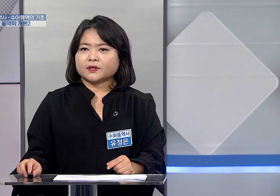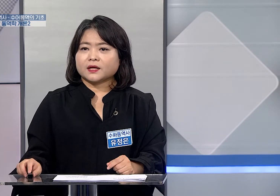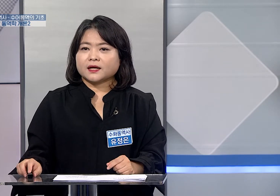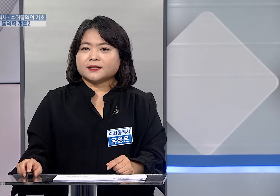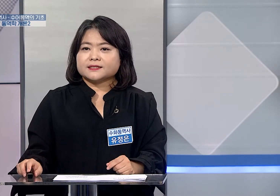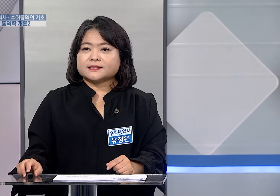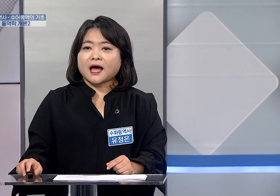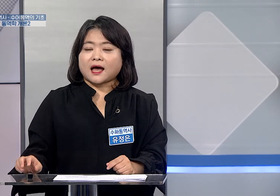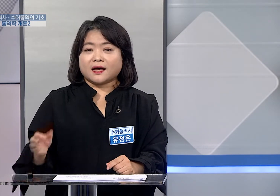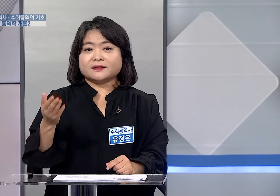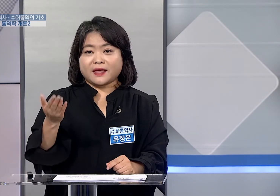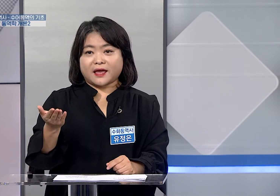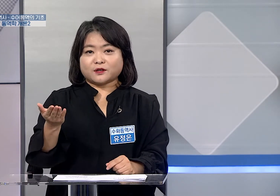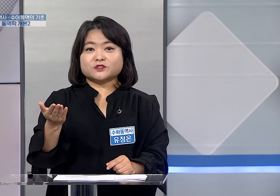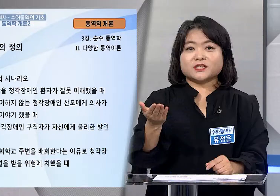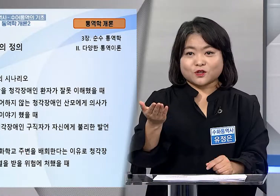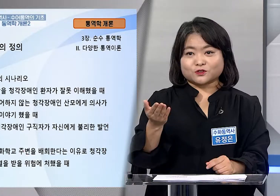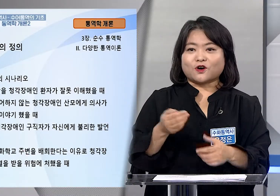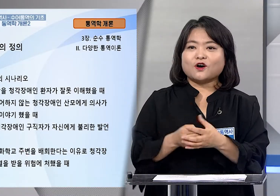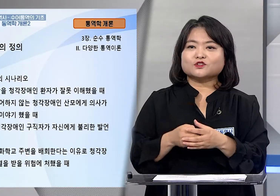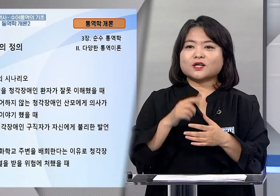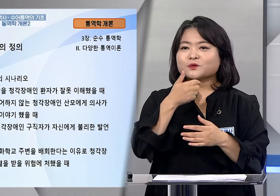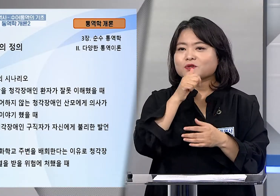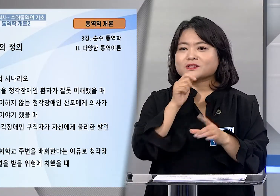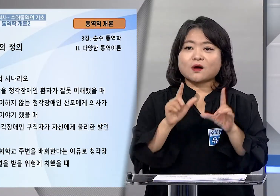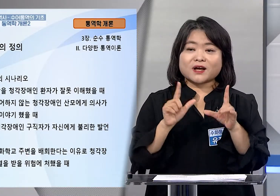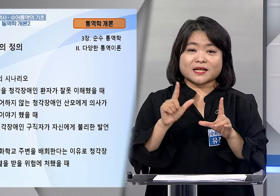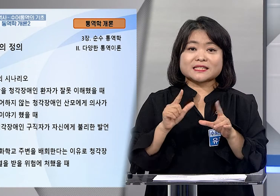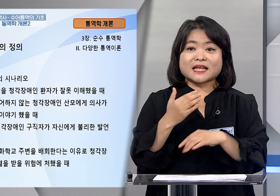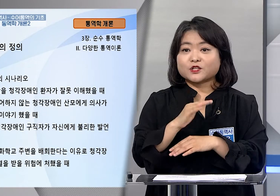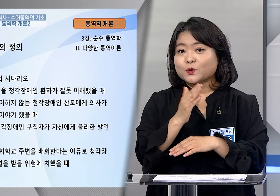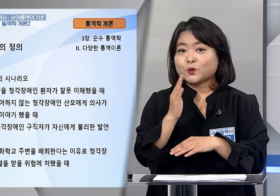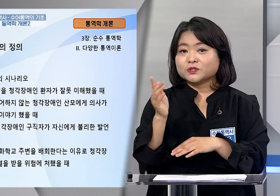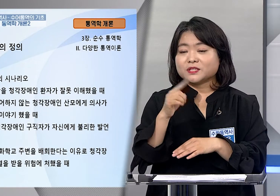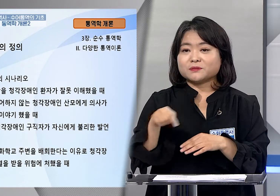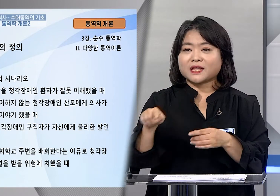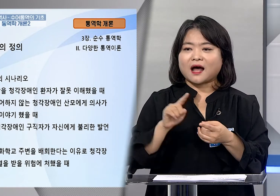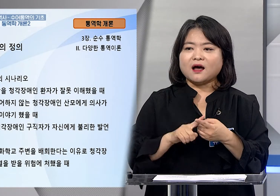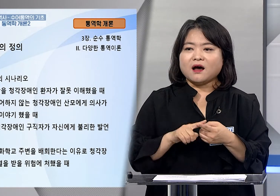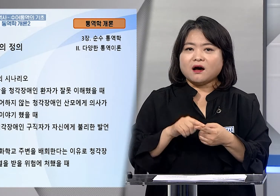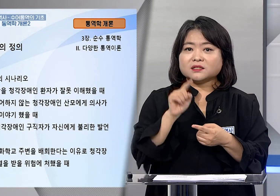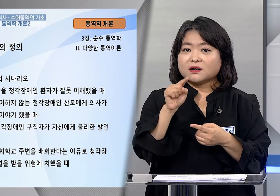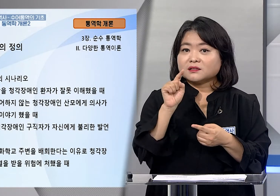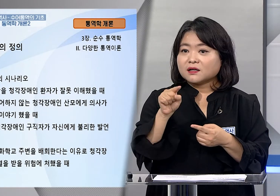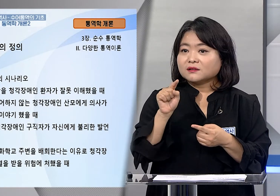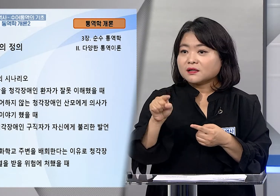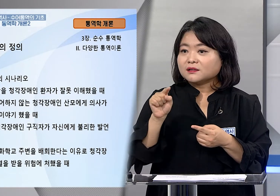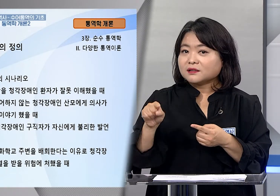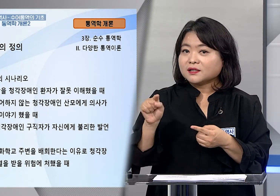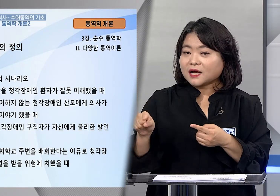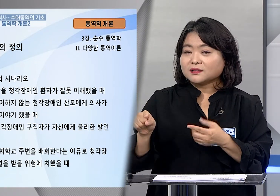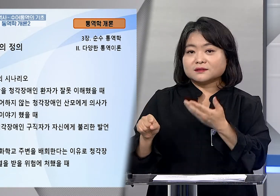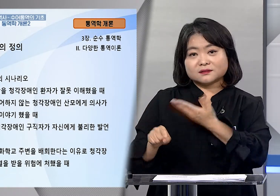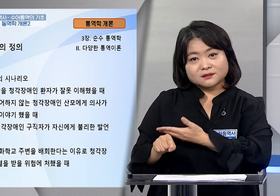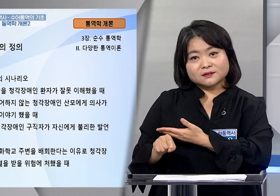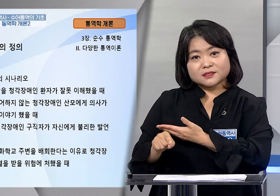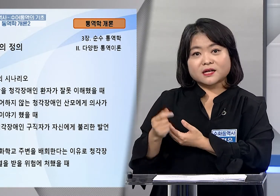자, 네. 구체적으로 수화 통역 상황의 시나리오들입니다. 이러이러이러이러이러이러한 제가